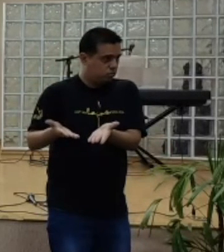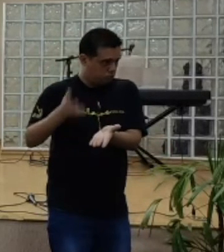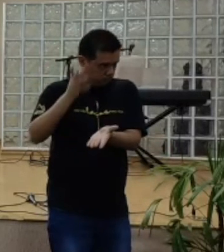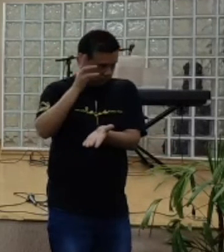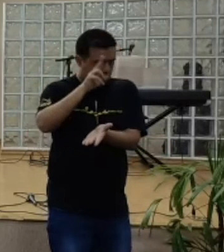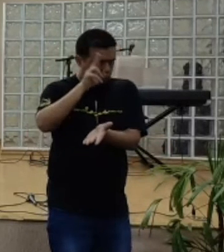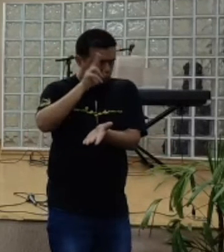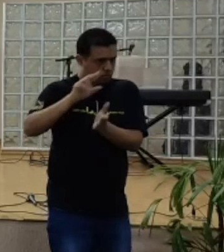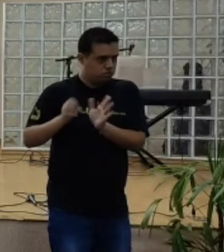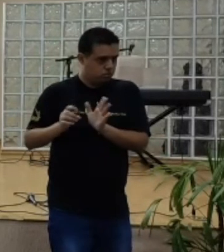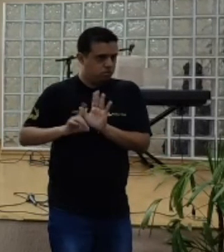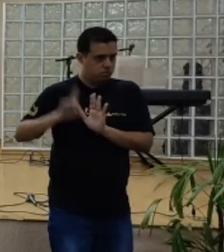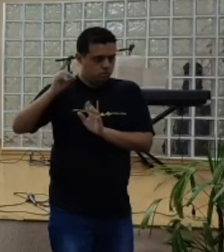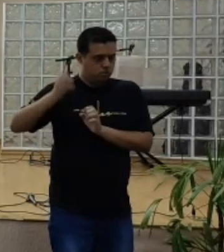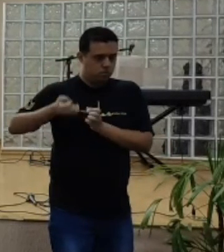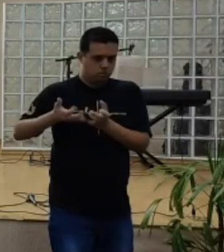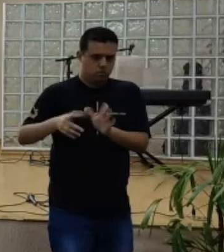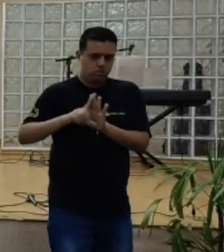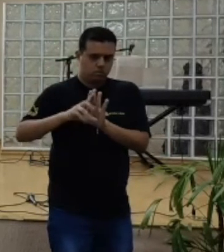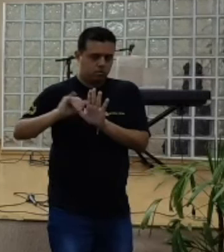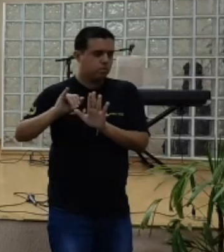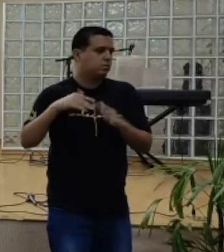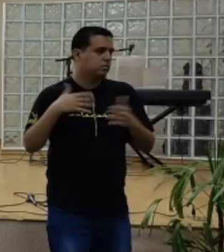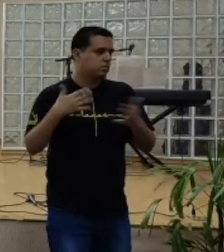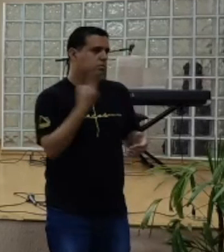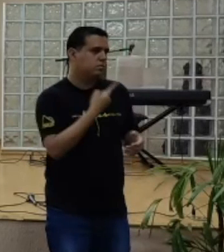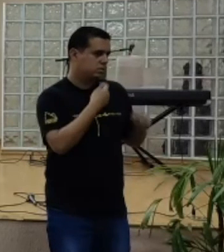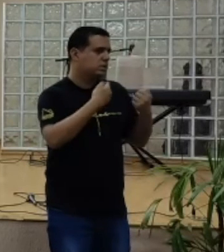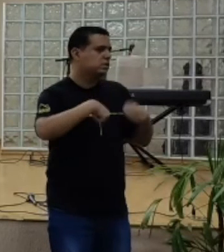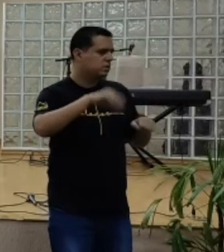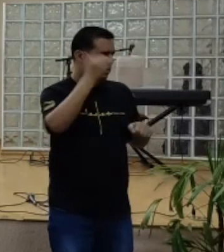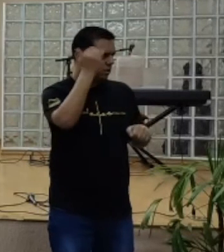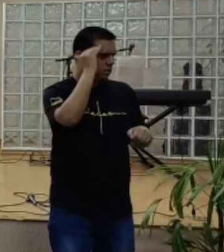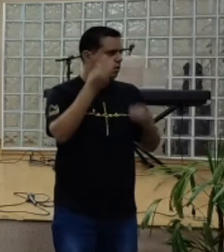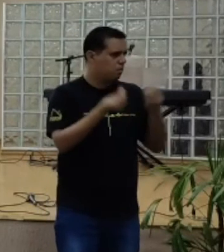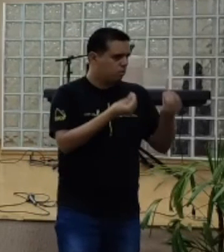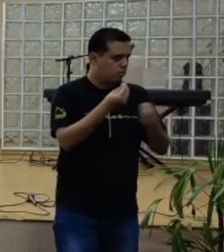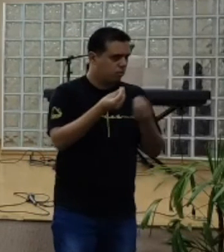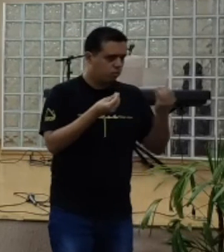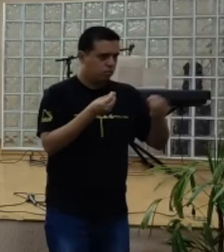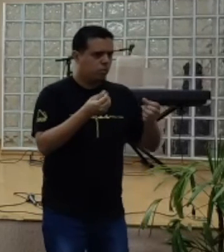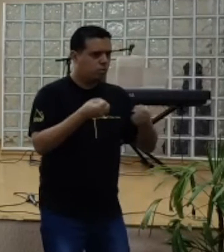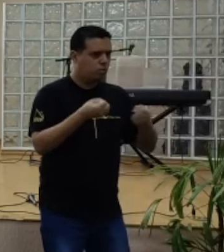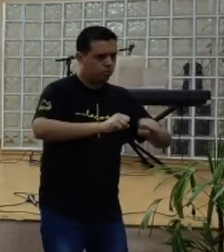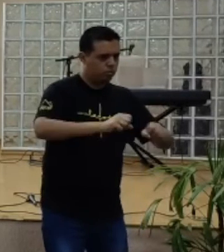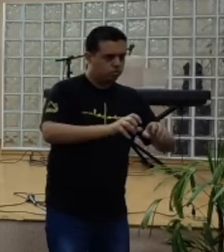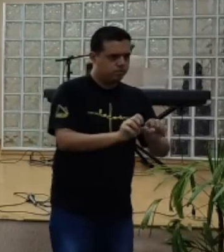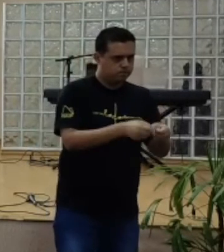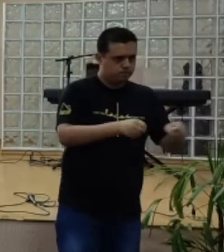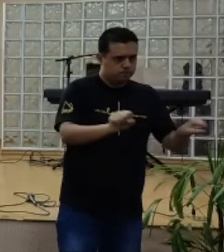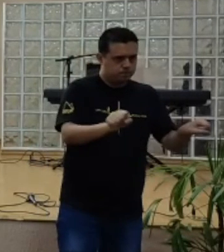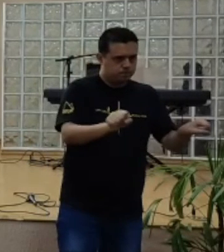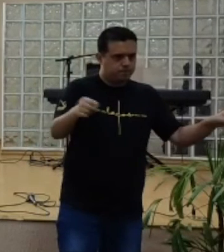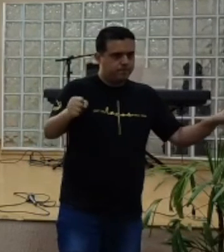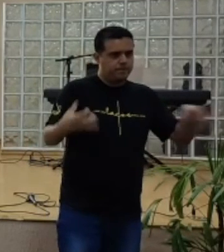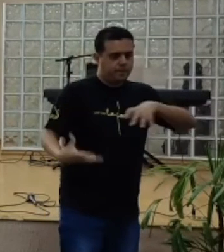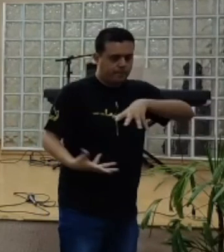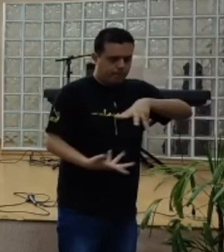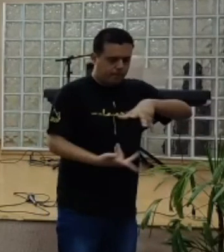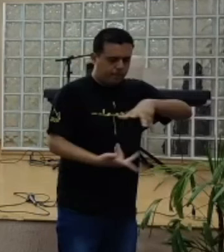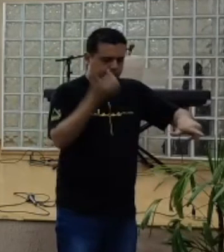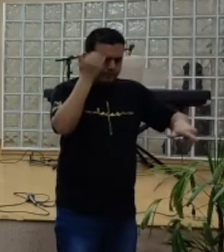Velho Testamento, um pouco dos acontecimentos históricos do Velho Testamento, para encaixar o que Paulo está falando. Onde é